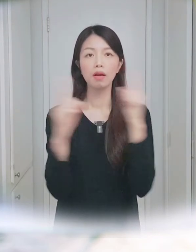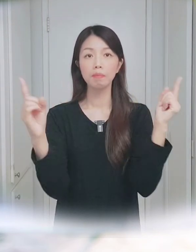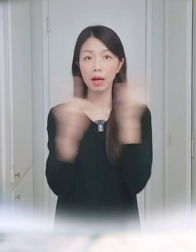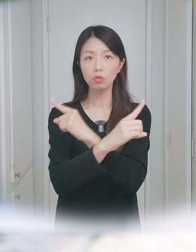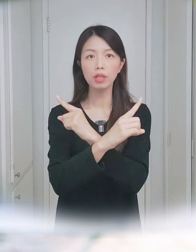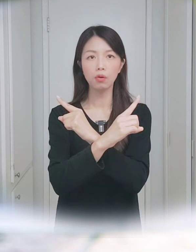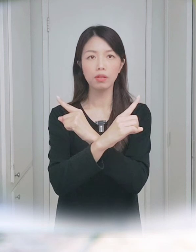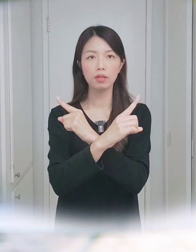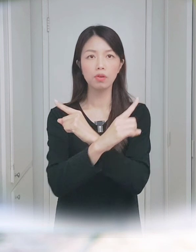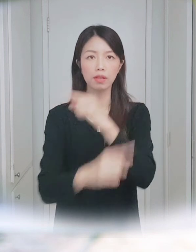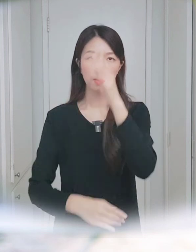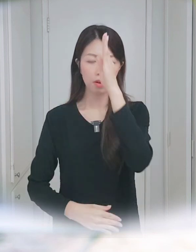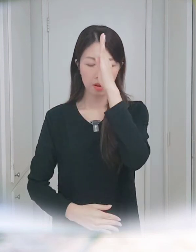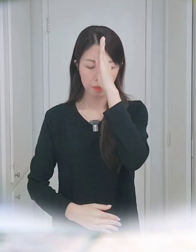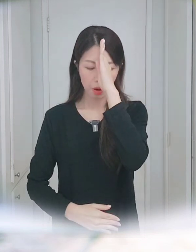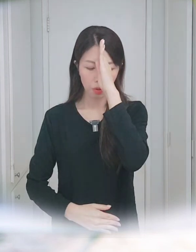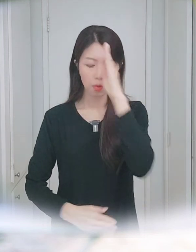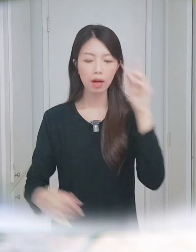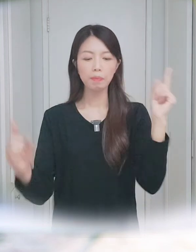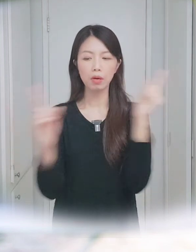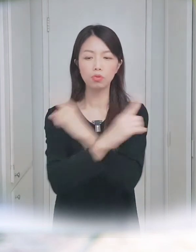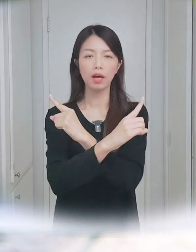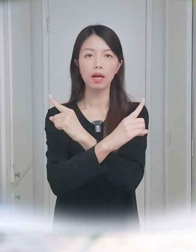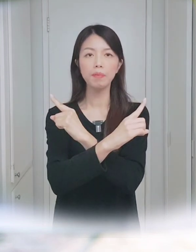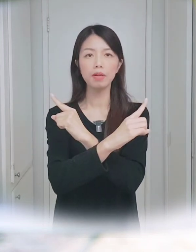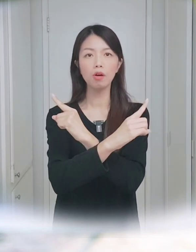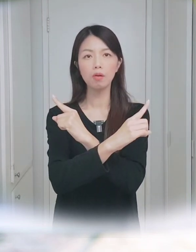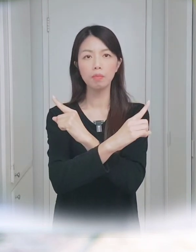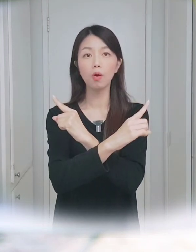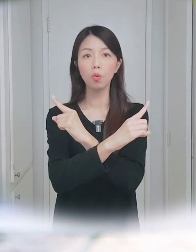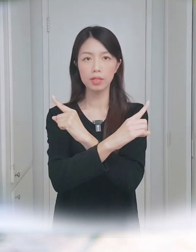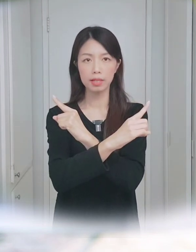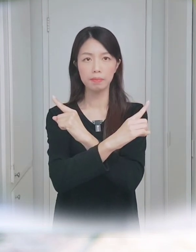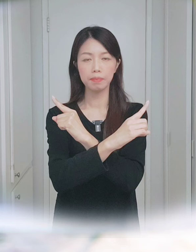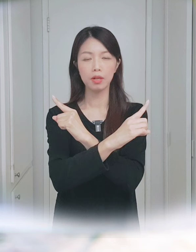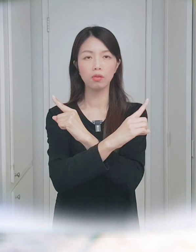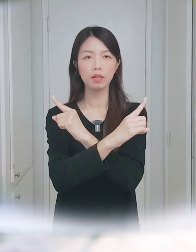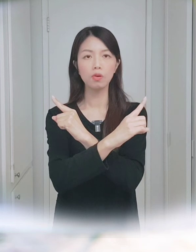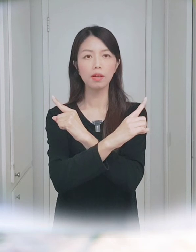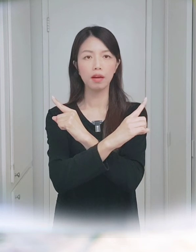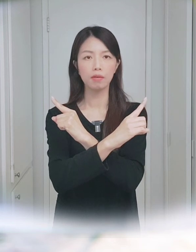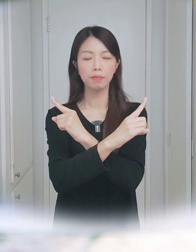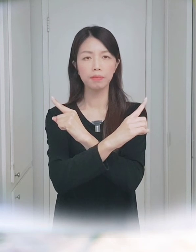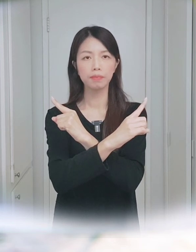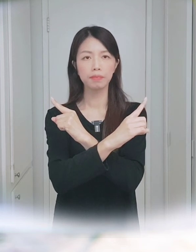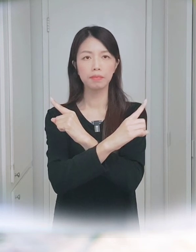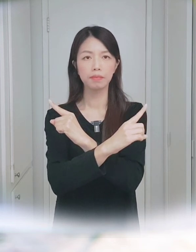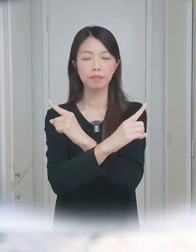해주시면 바꾸다라고 하는 뜻의 수어인데요. 병과 바꾸다 합해서 병고침 이런 뜻의 수어가 돼요.